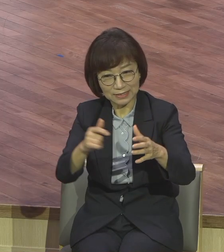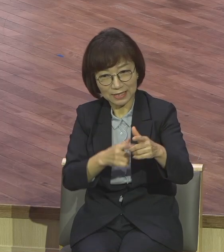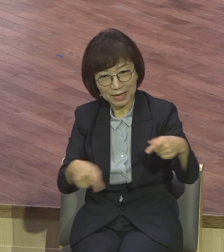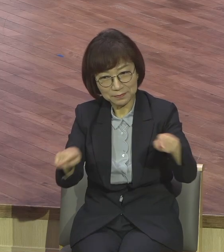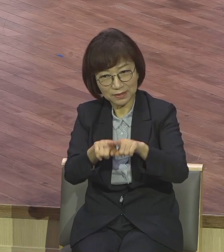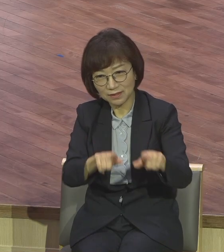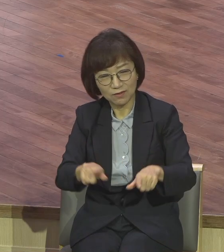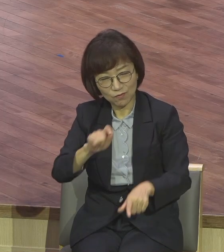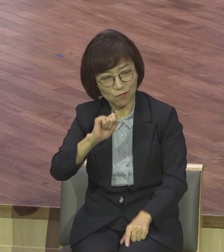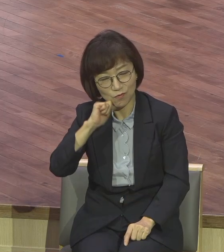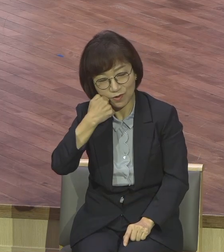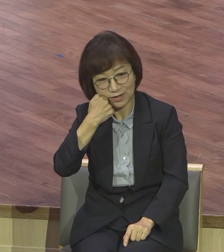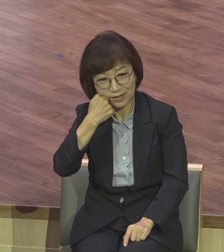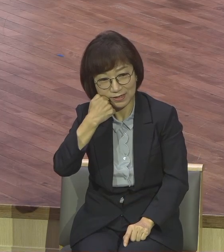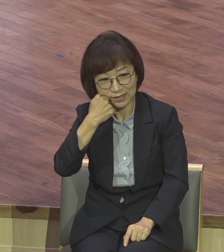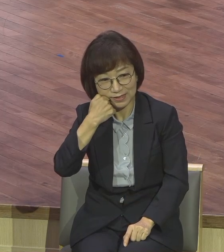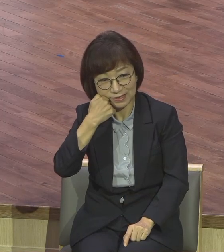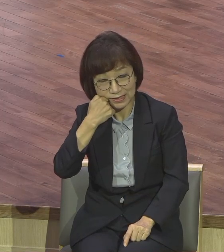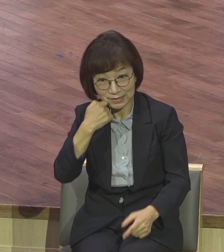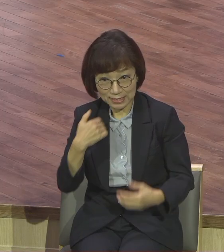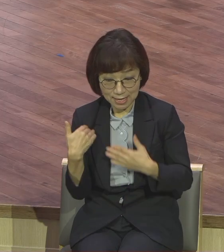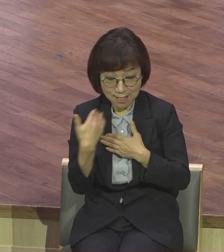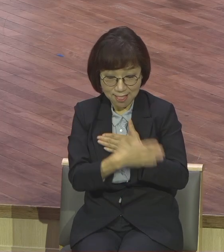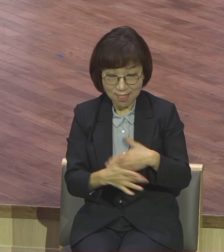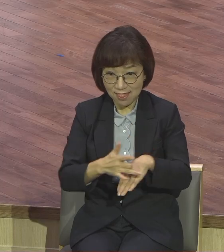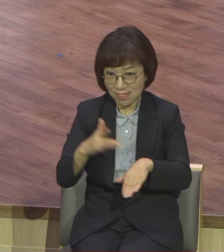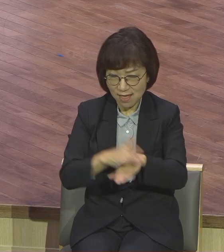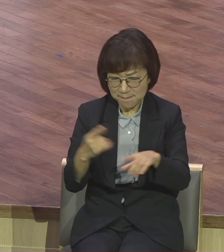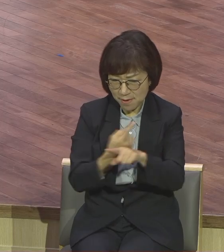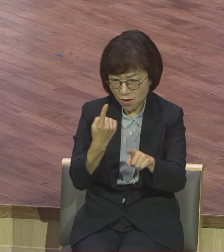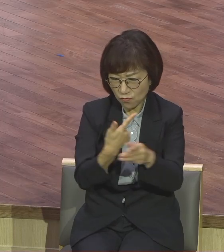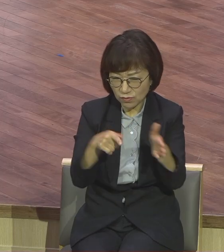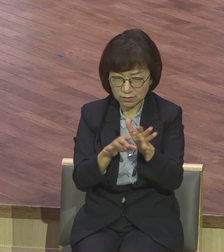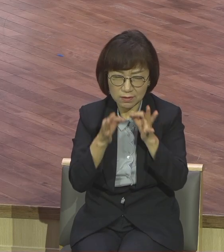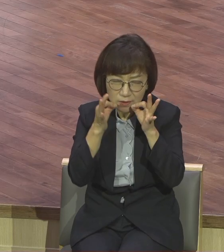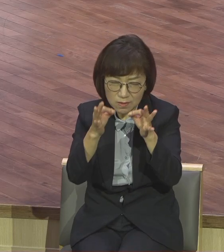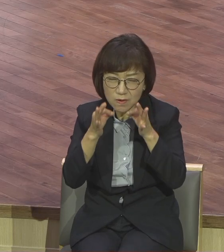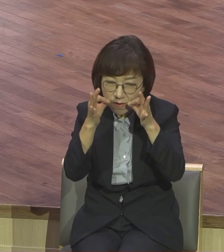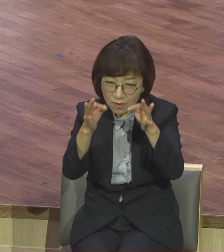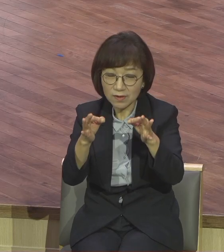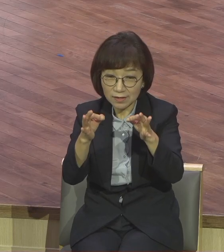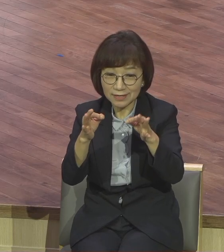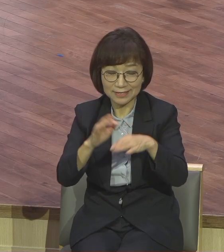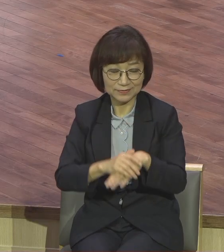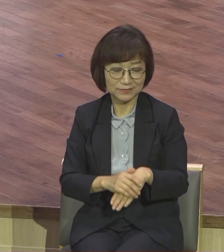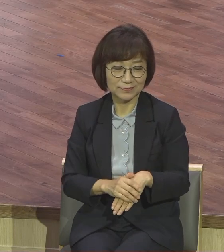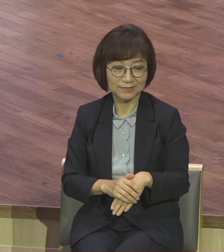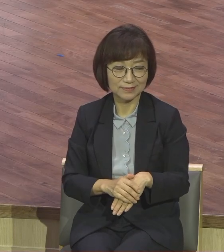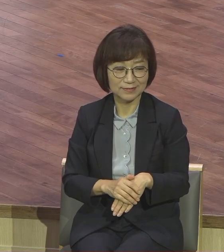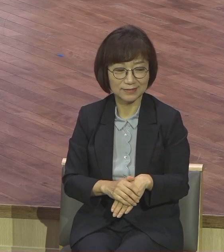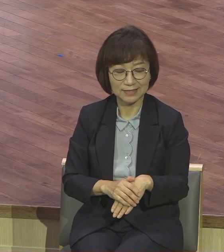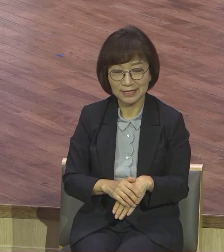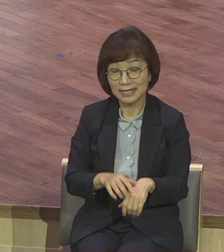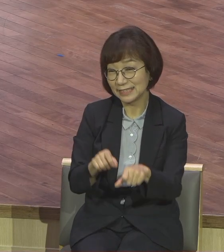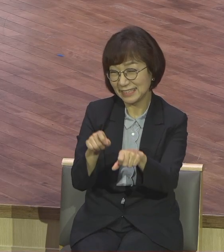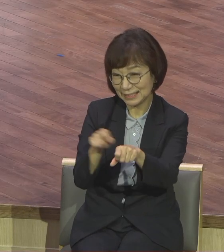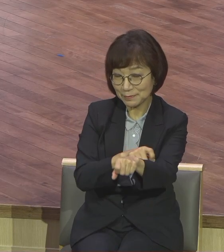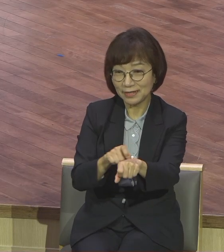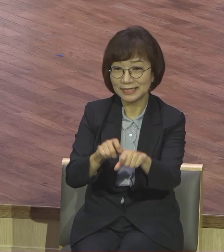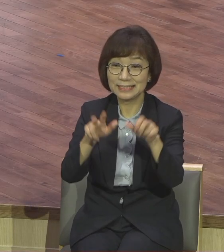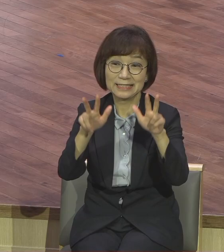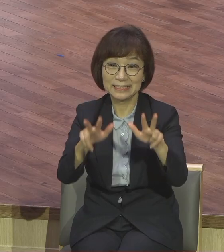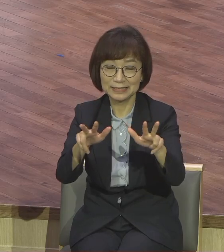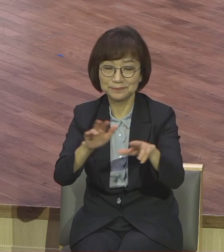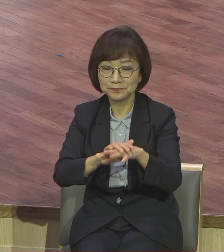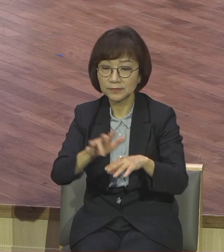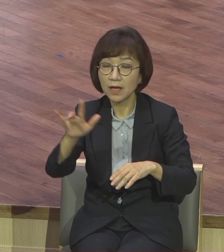그래서 체질 개선을 위해서 부단히 다들 노력을 그렇게 하고 있습니다. 특별히 지금 시대는